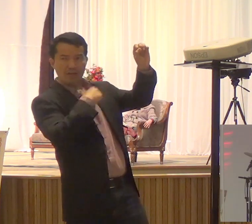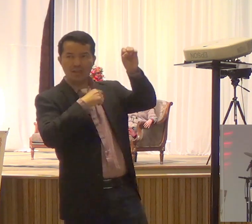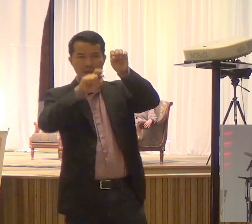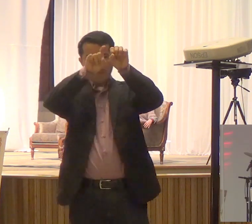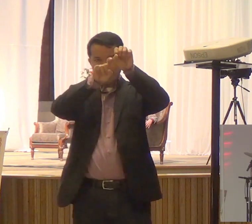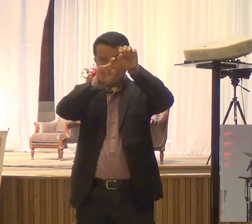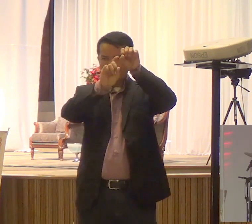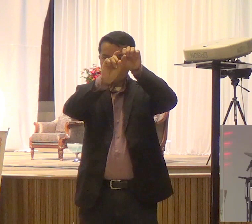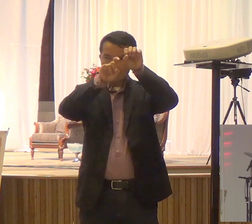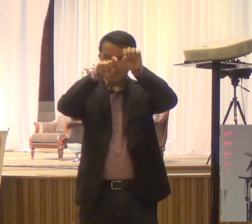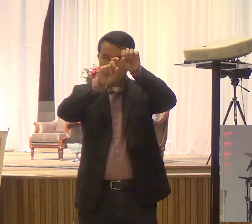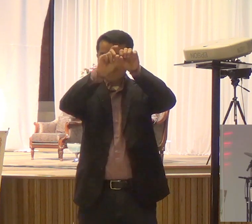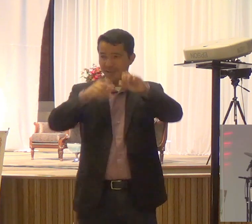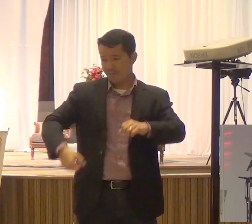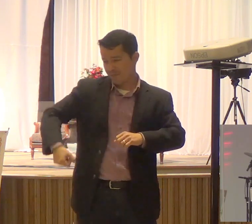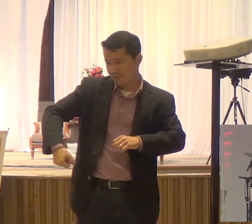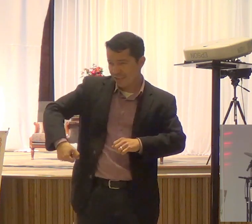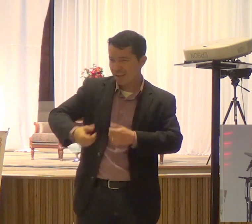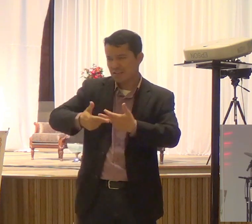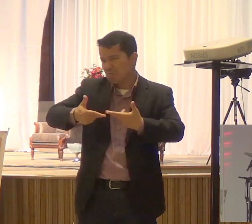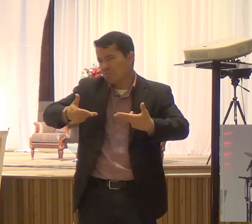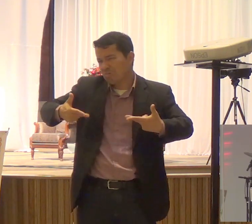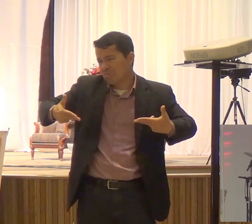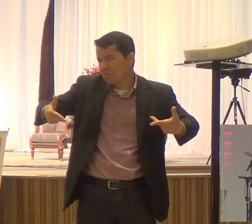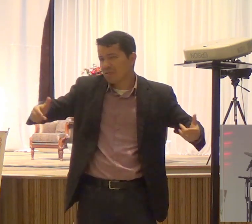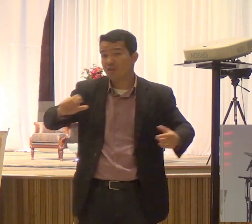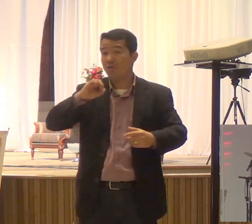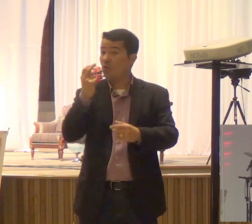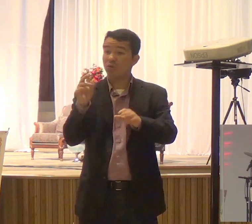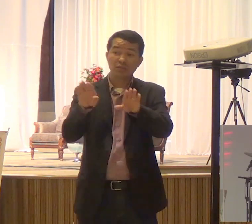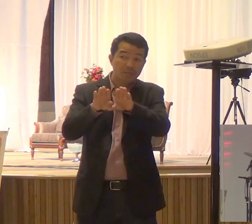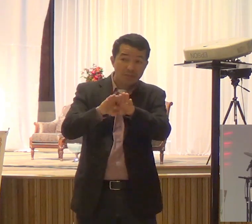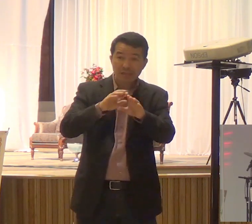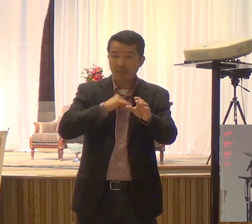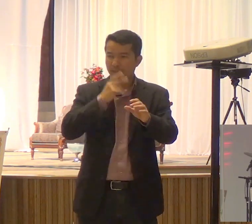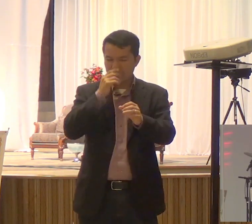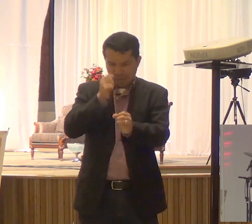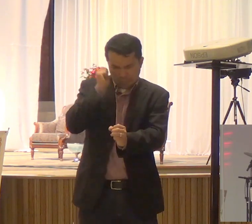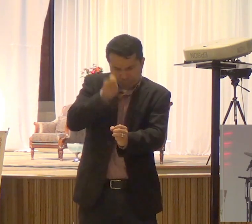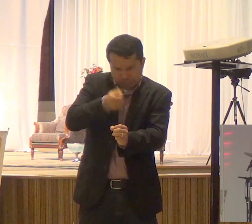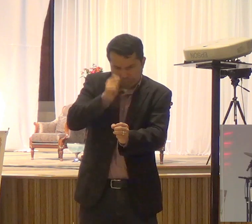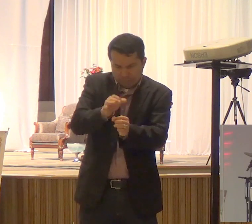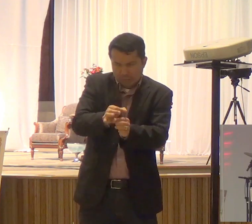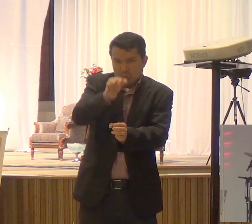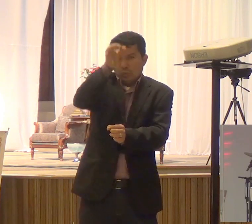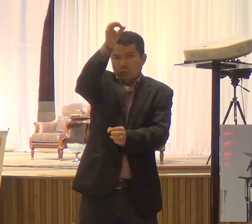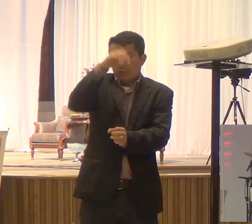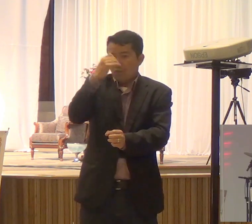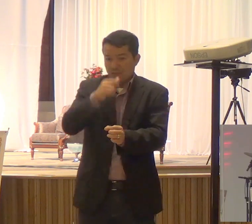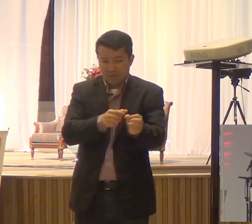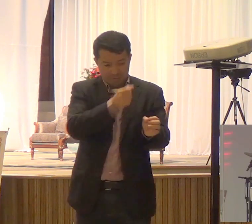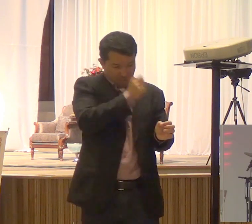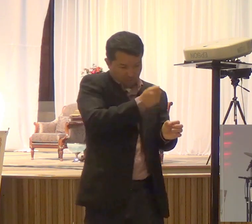aquela estaca que dá sustentação a uma barraca, uma tenda. E a impressão que eu tenho em Ezequiel 15 é que o Senhor está olhando para o